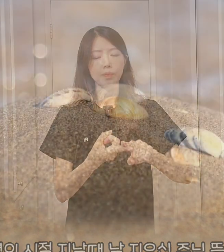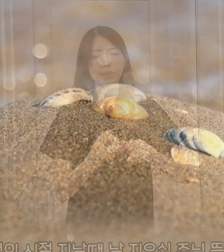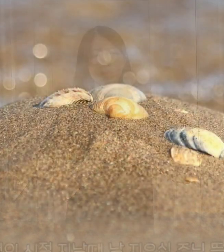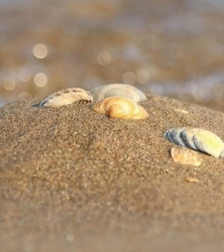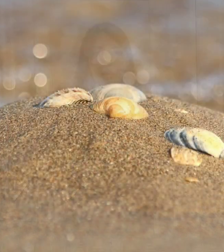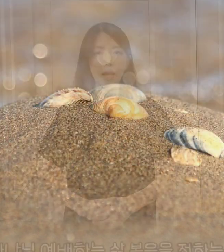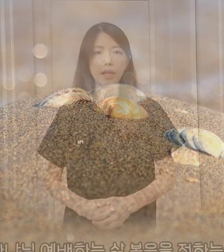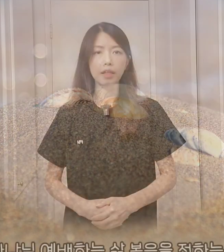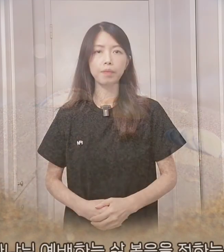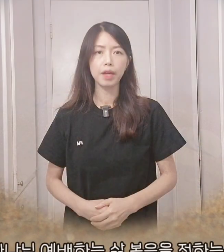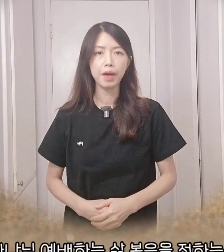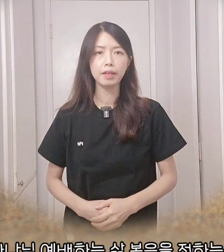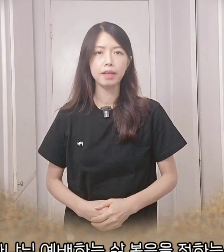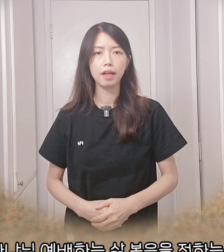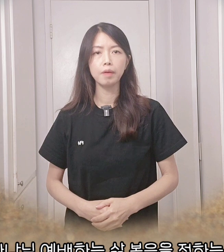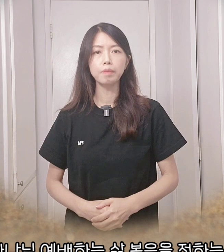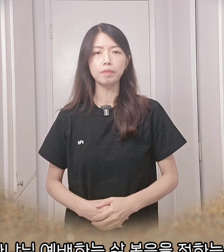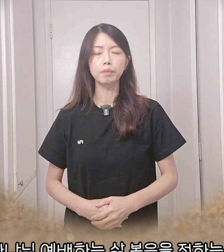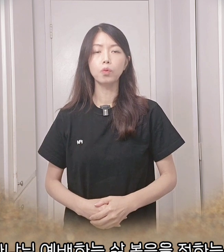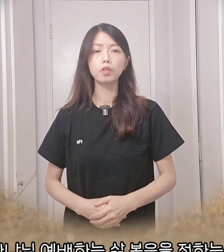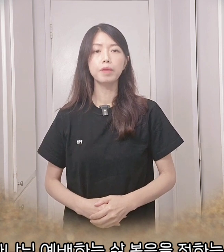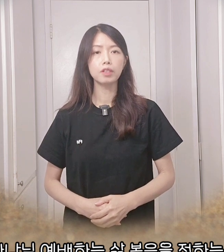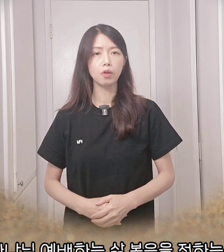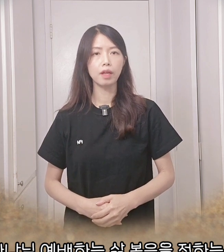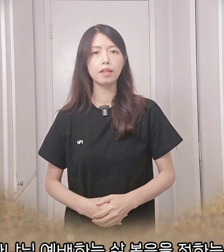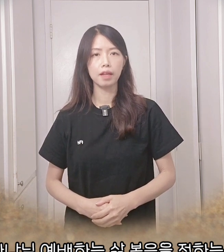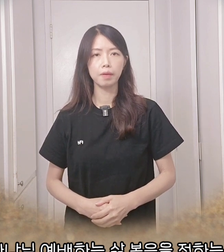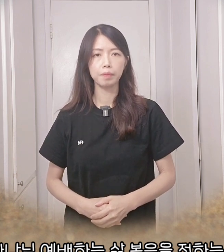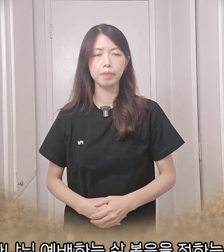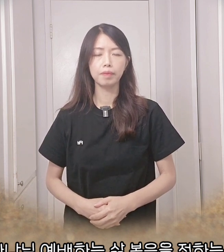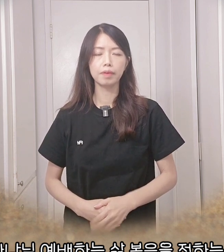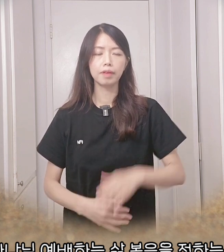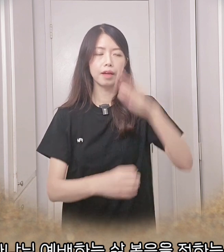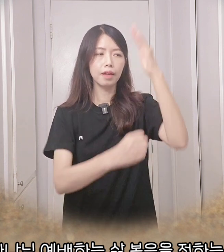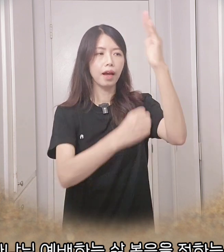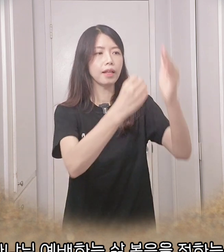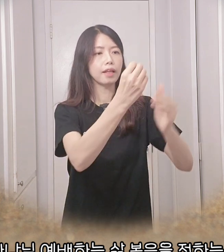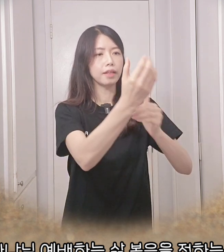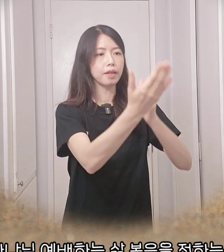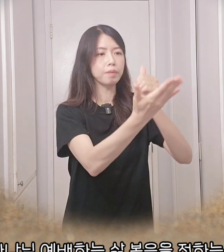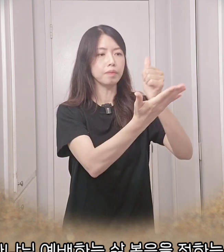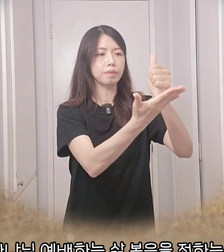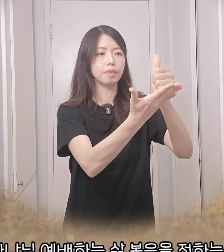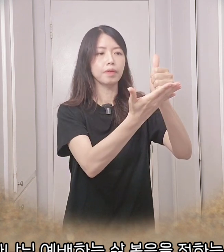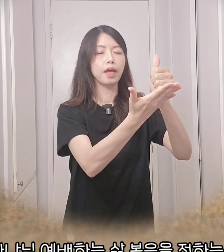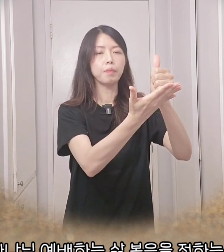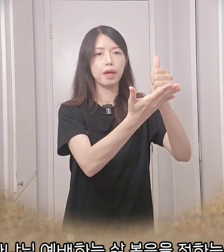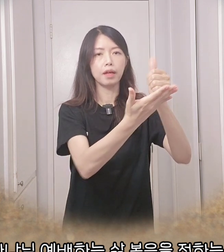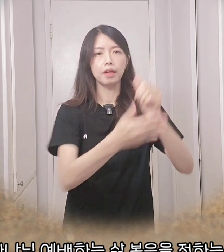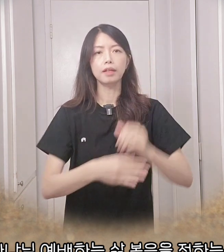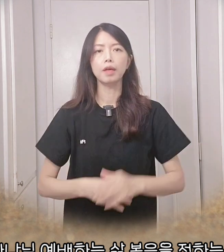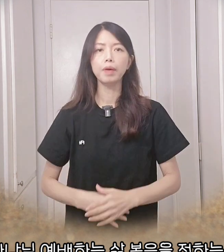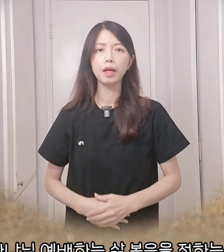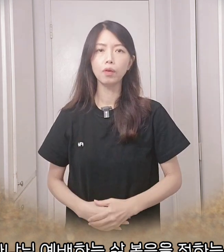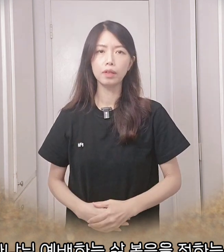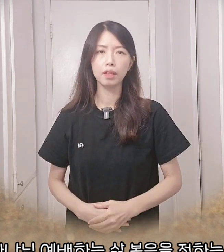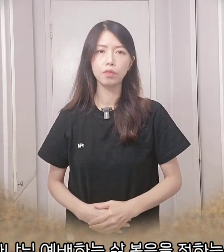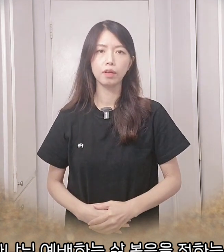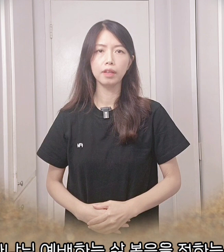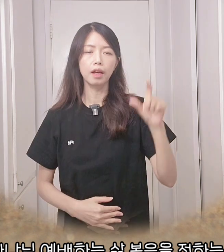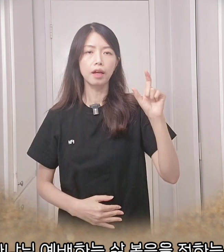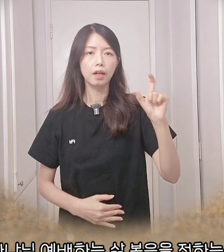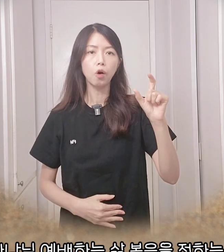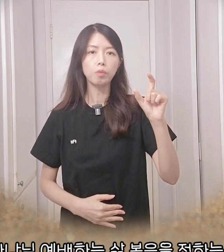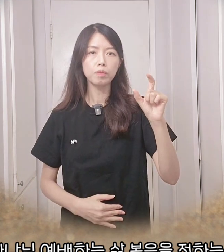뜻대로. 하나님 예배하는 삶, 복음을 전하는 삶. 하나님 예배. 예배라고 하는